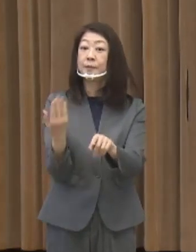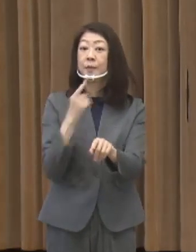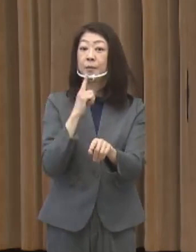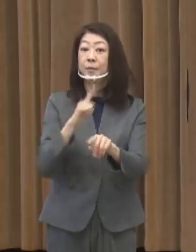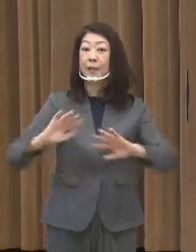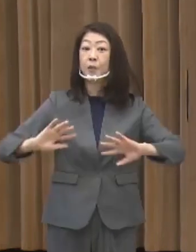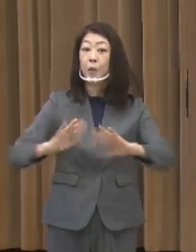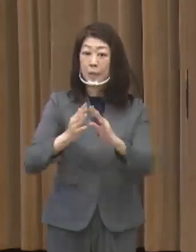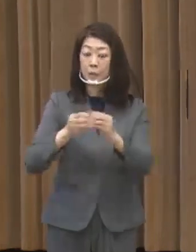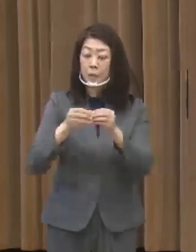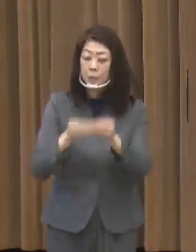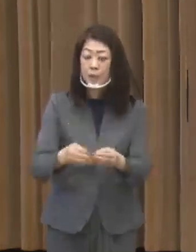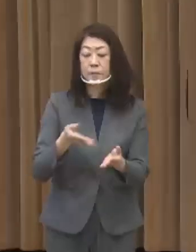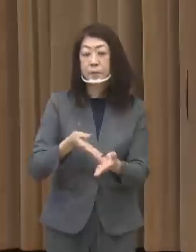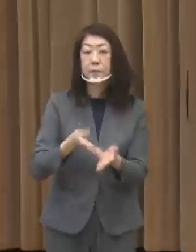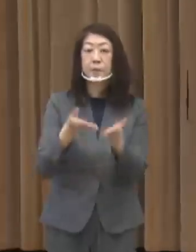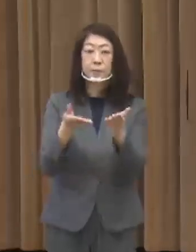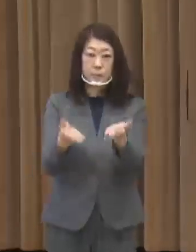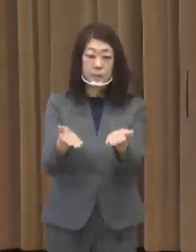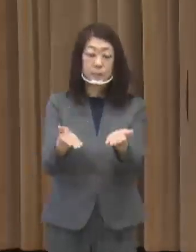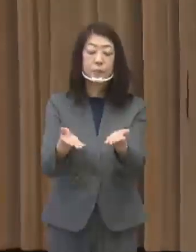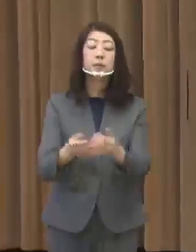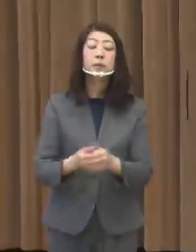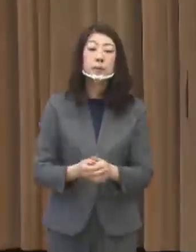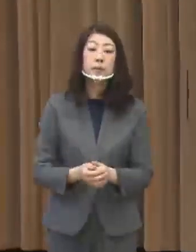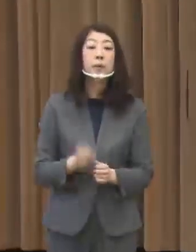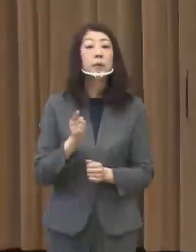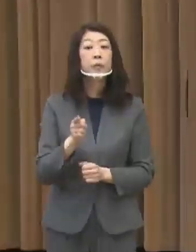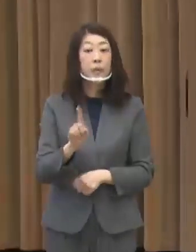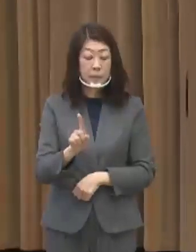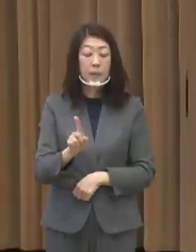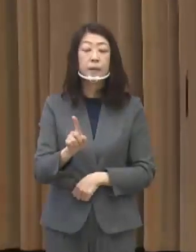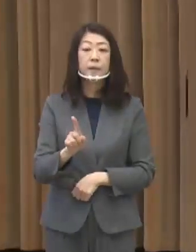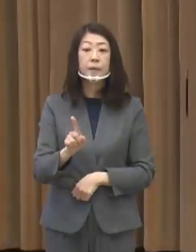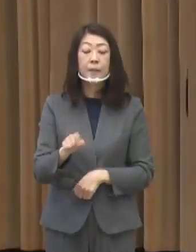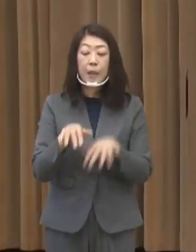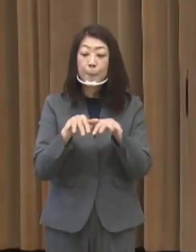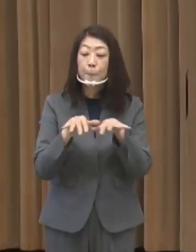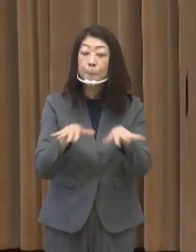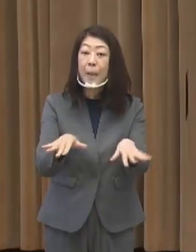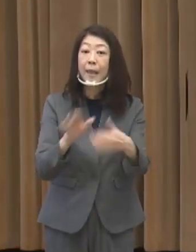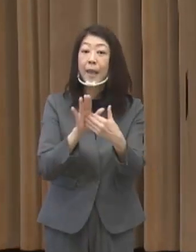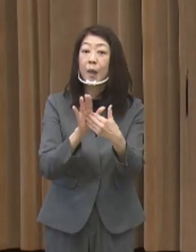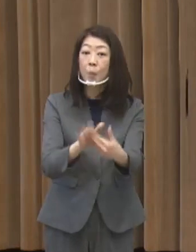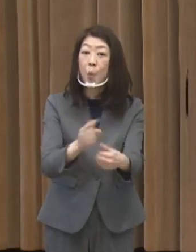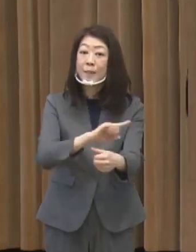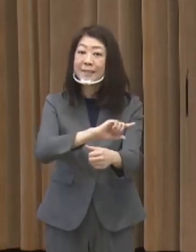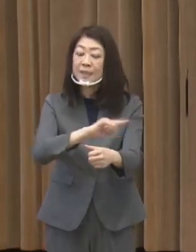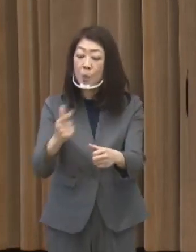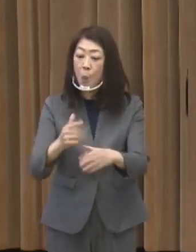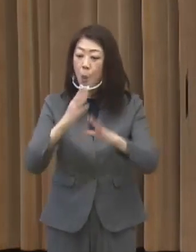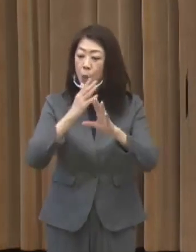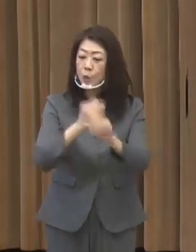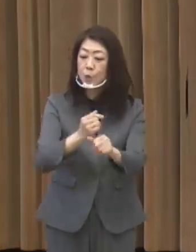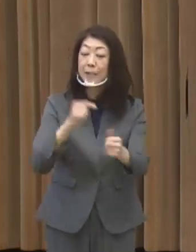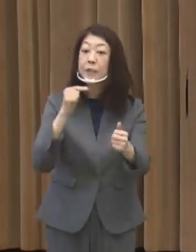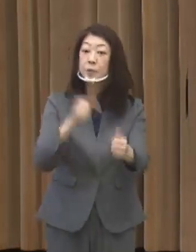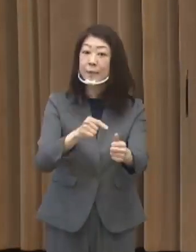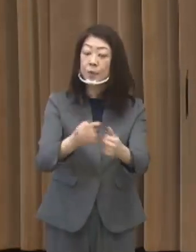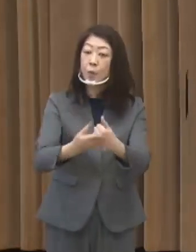みについてもう少しご説明させてください。これはまん延防止等重点措置区域の協力店